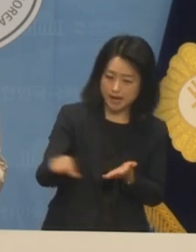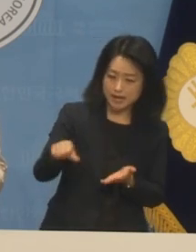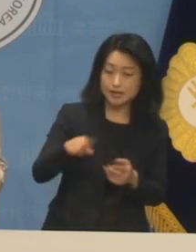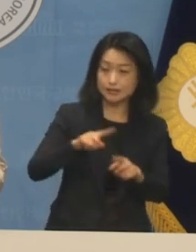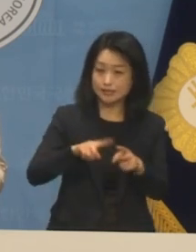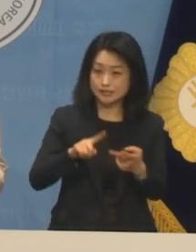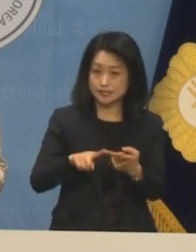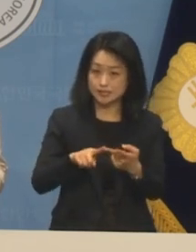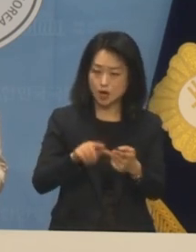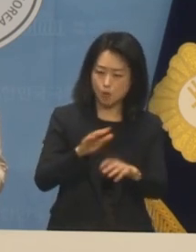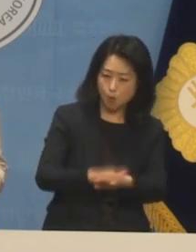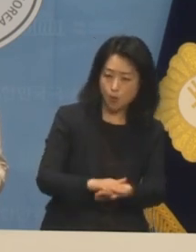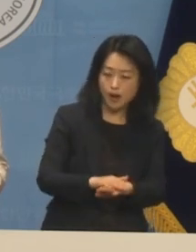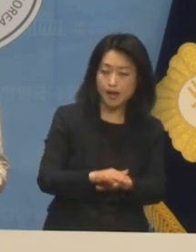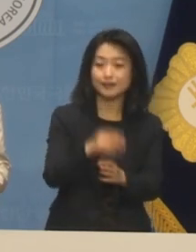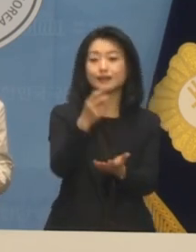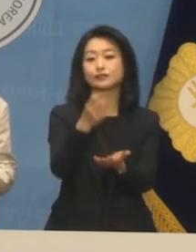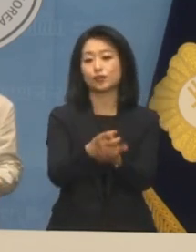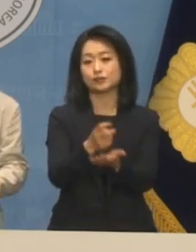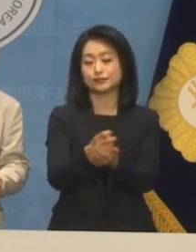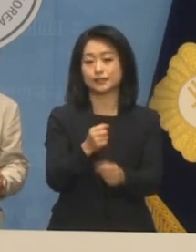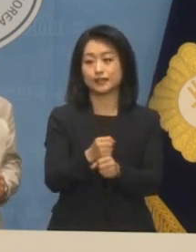관한 내용도 꼭 필요합니다.